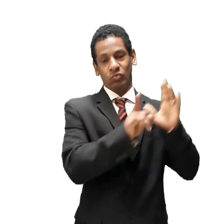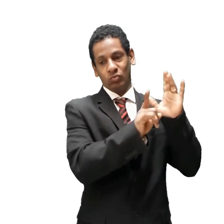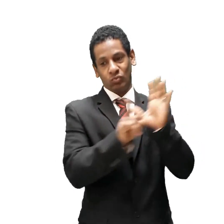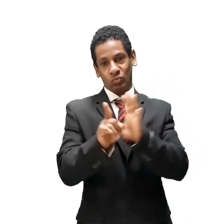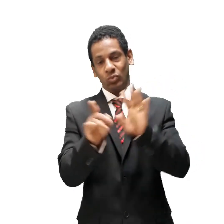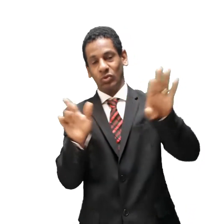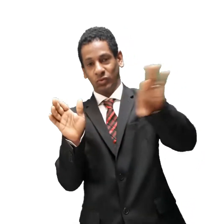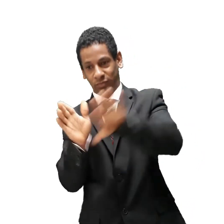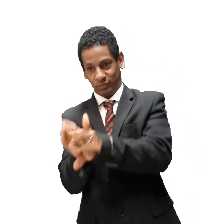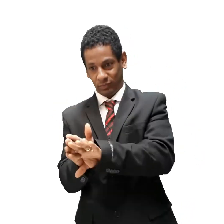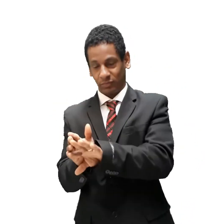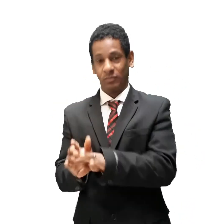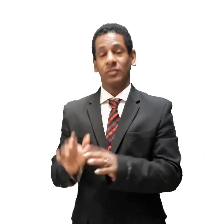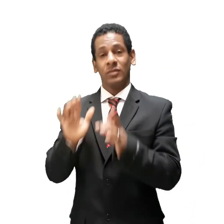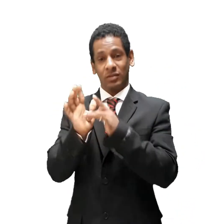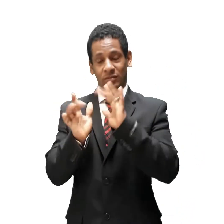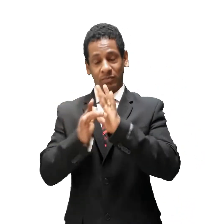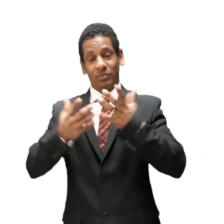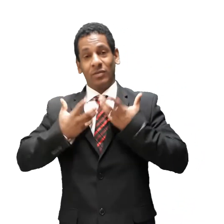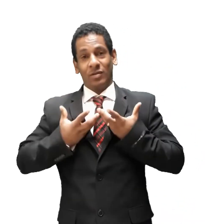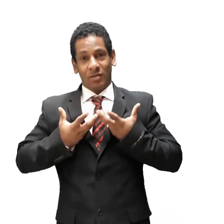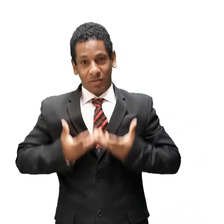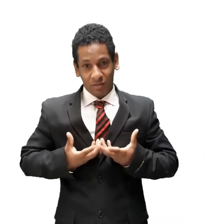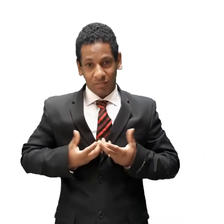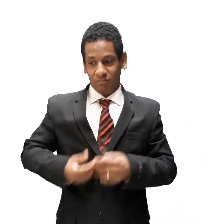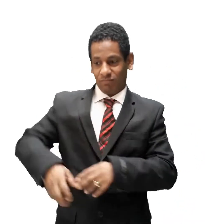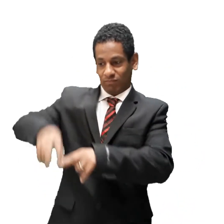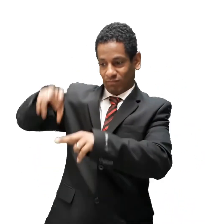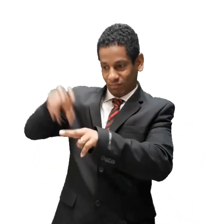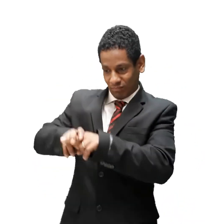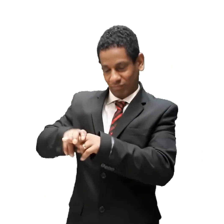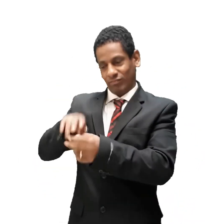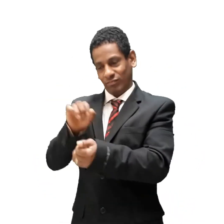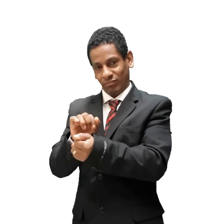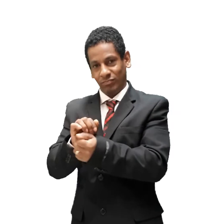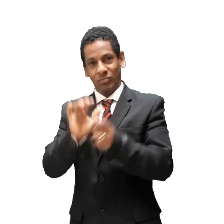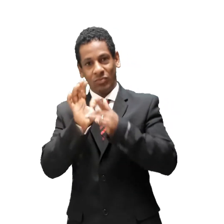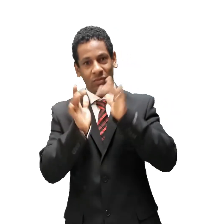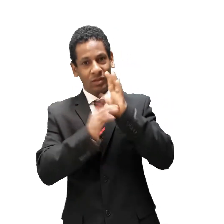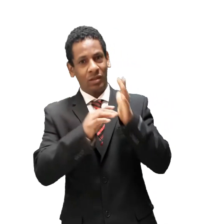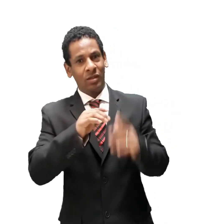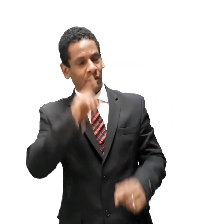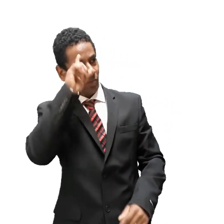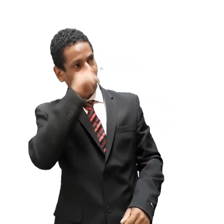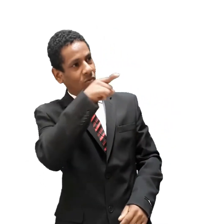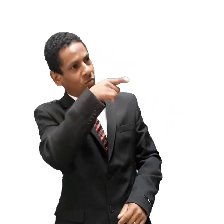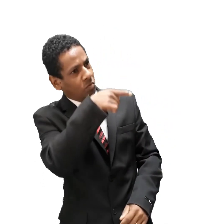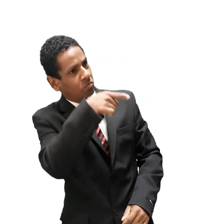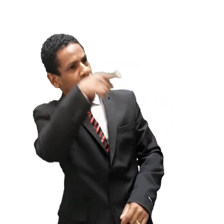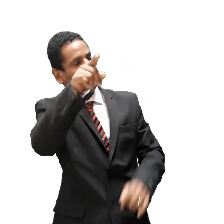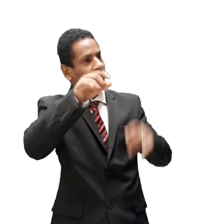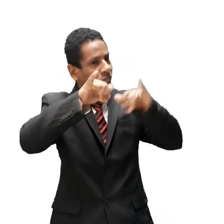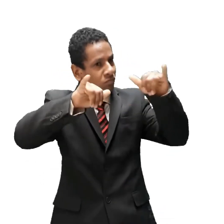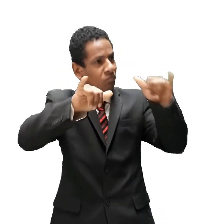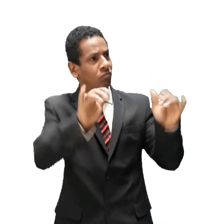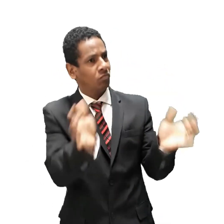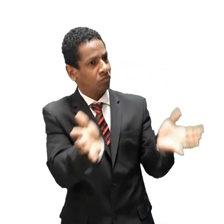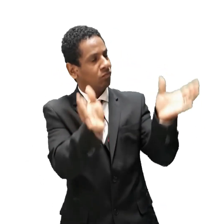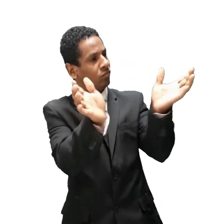E quando ele chegou, Jesus estava cansado, ele se assentou e os seus discípulos, o